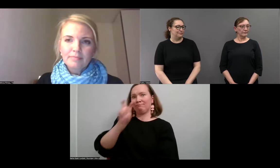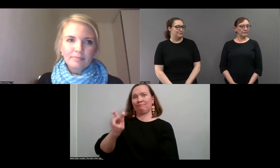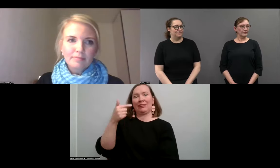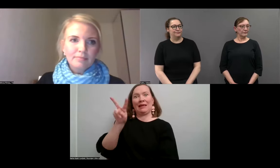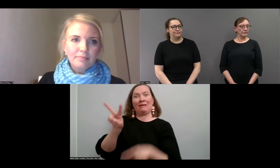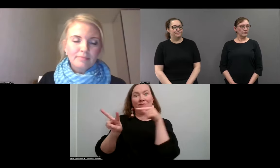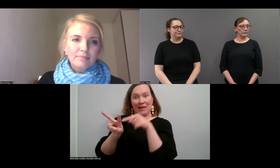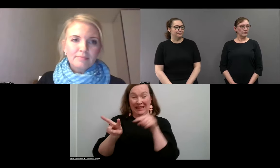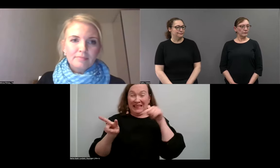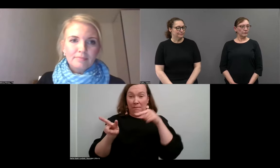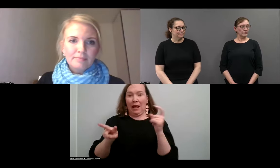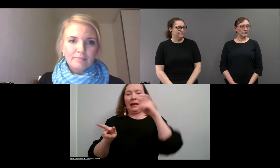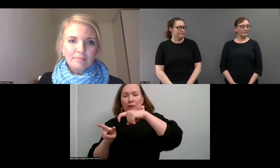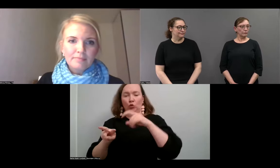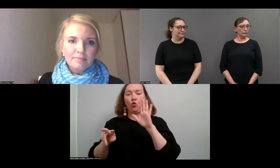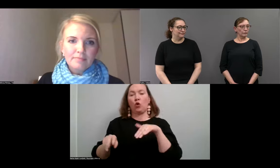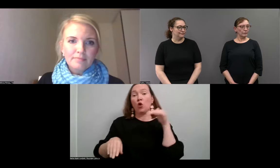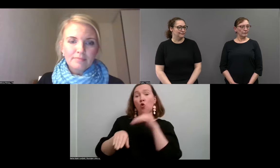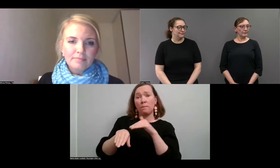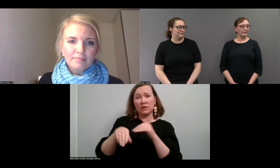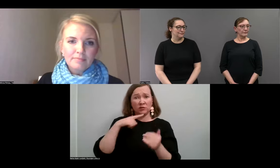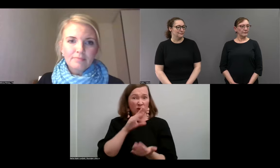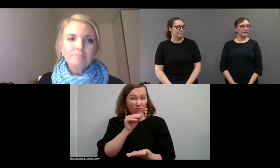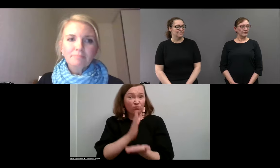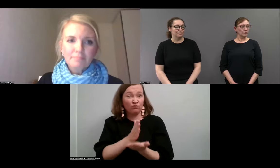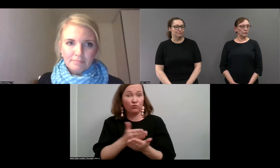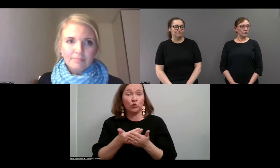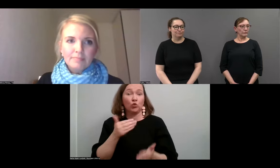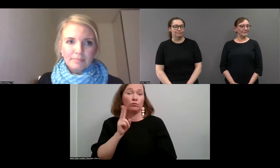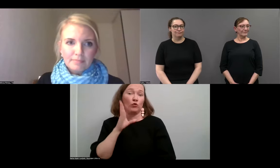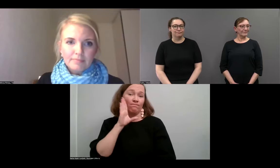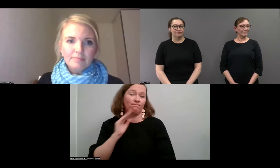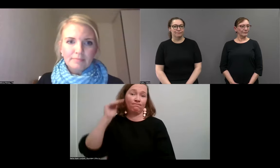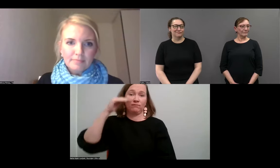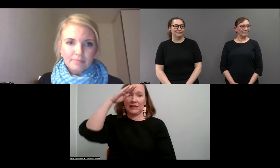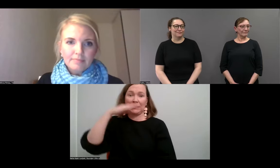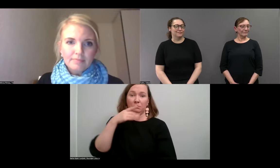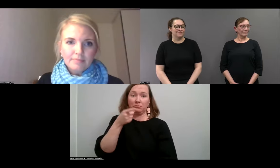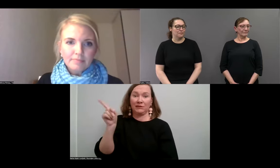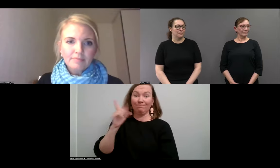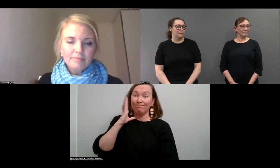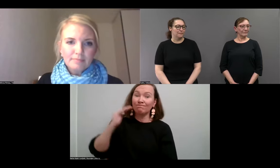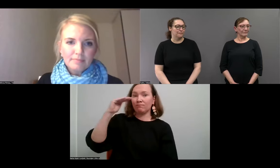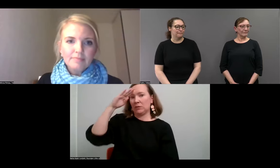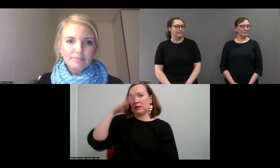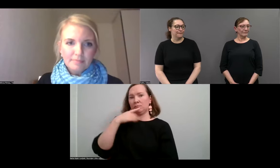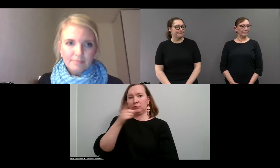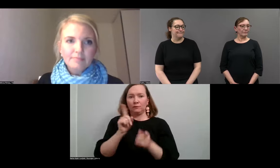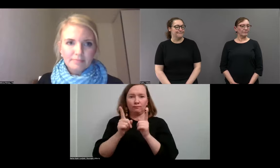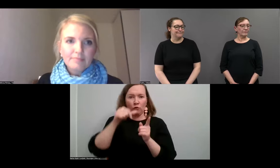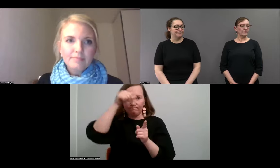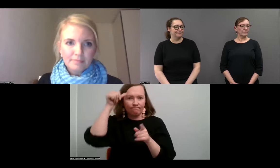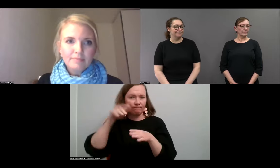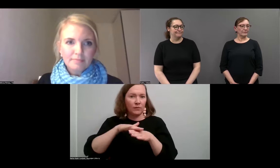olisi pelkästään viittomakieliset ohjelmat Areenassa, vaan se, että ihan suorassa TV-lähetyksessä. Niin se on ihan totta, että